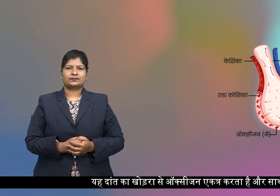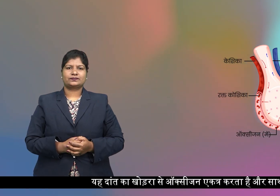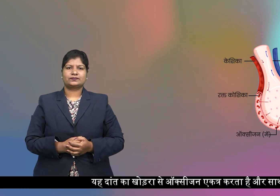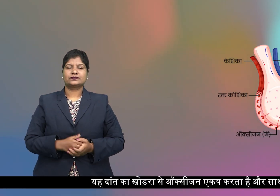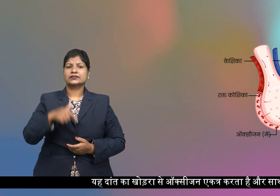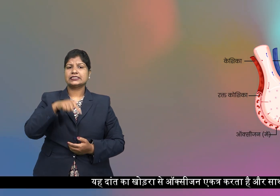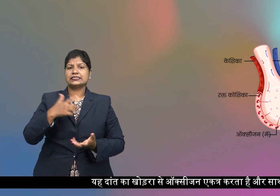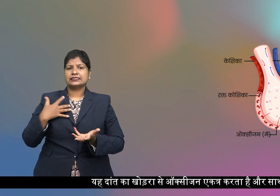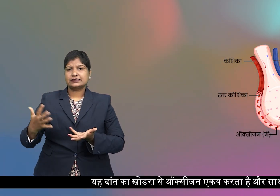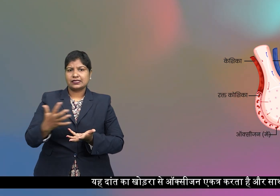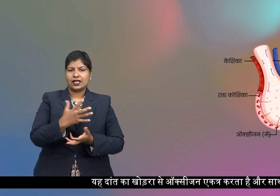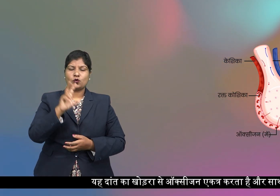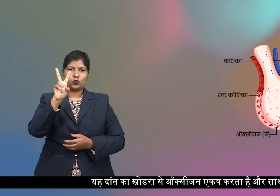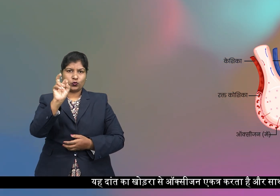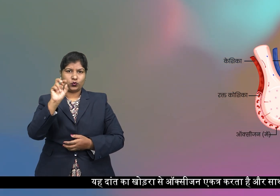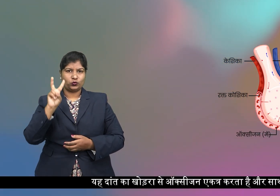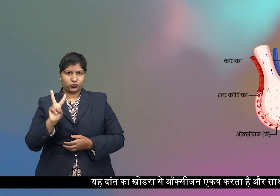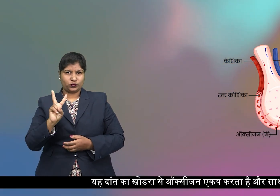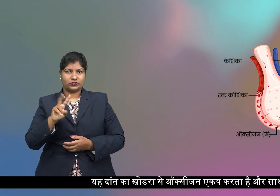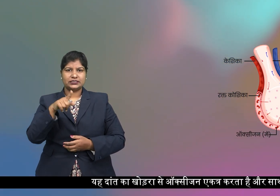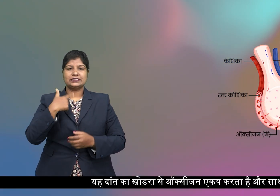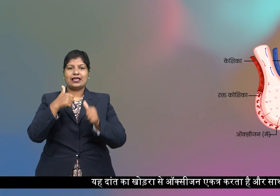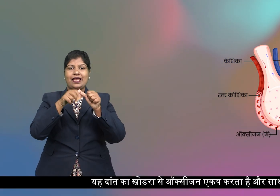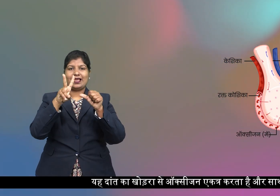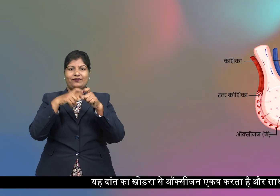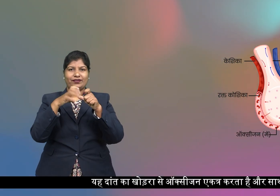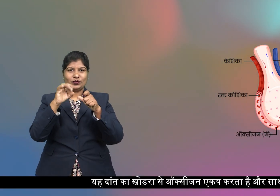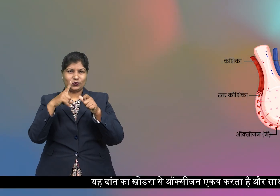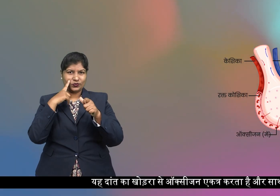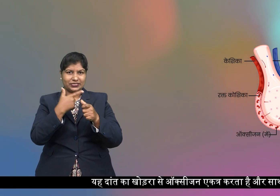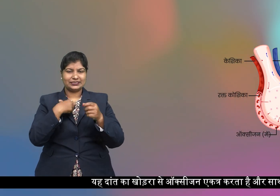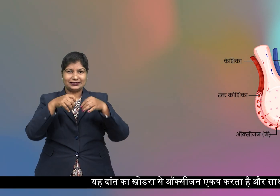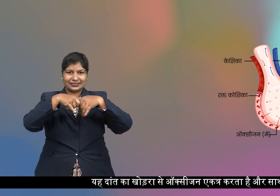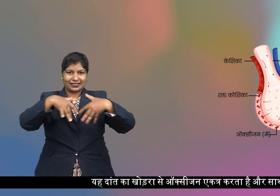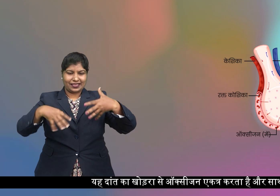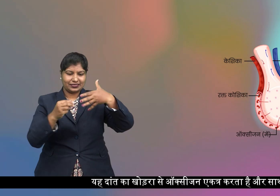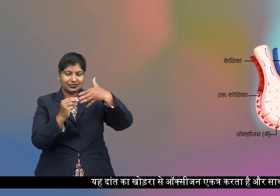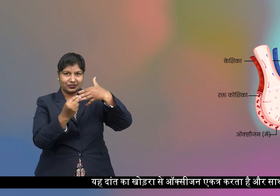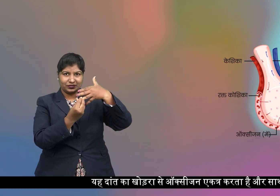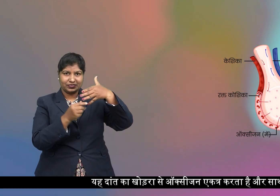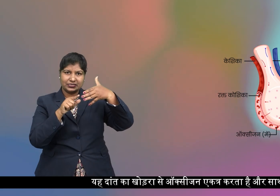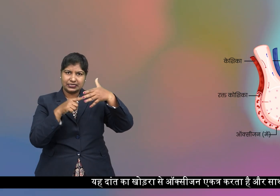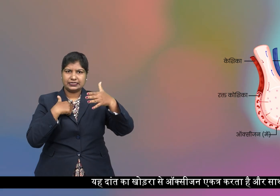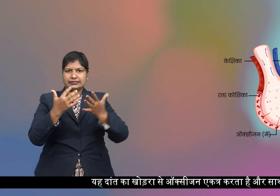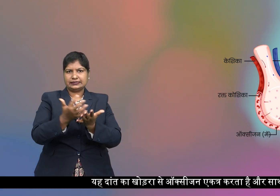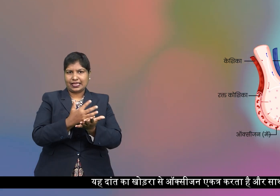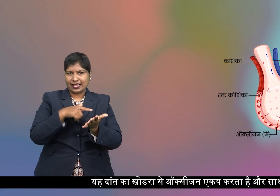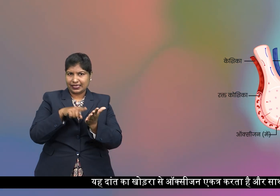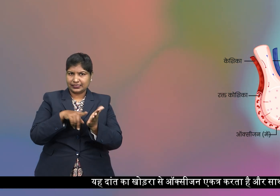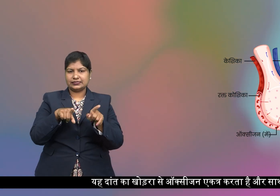यह दांत का खोदरा से ऑक्सीजन एकत्र करता है और साथ